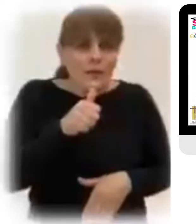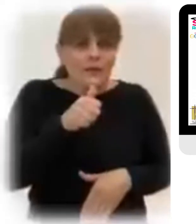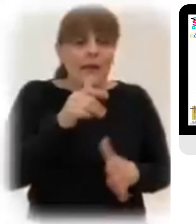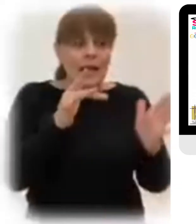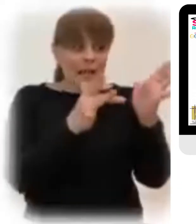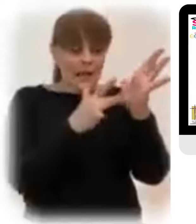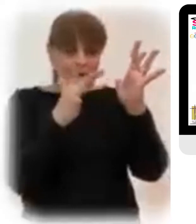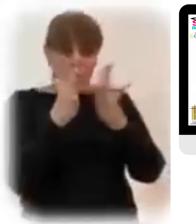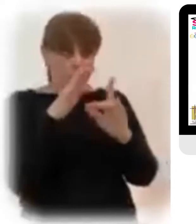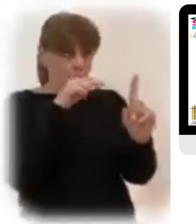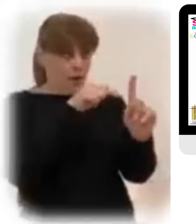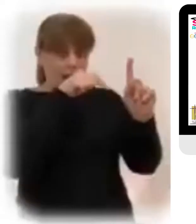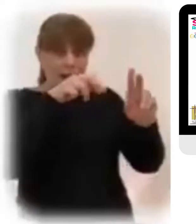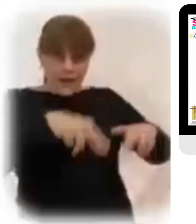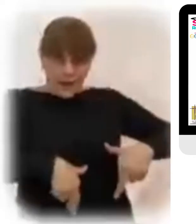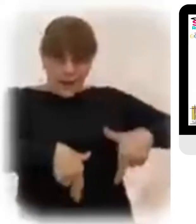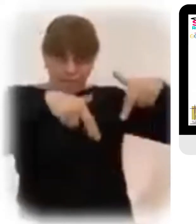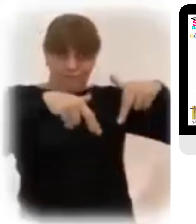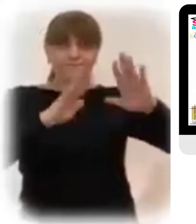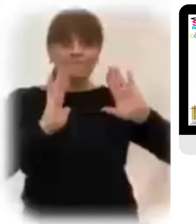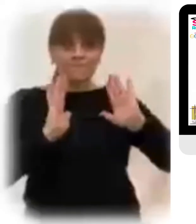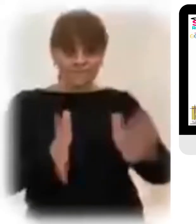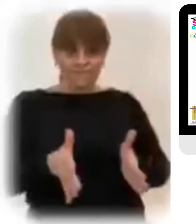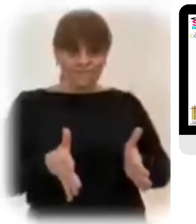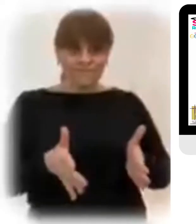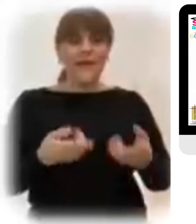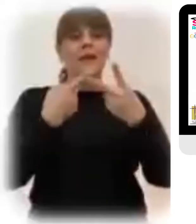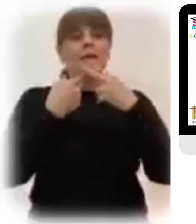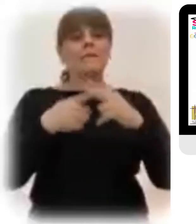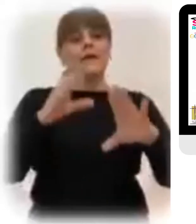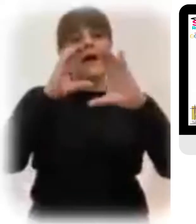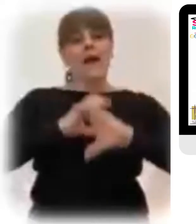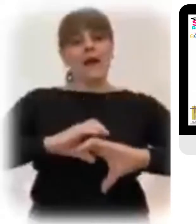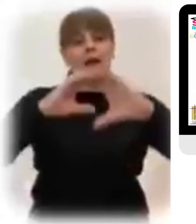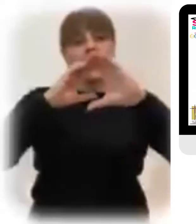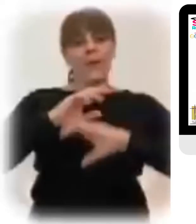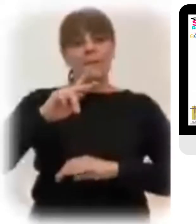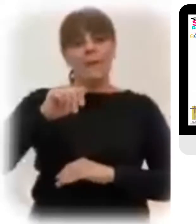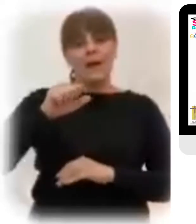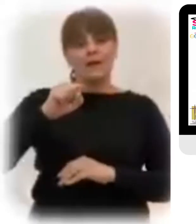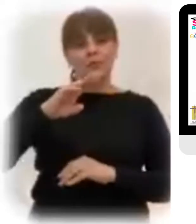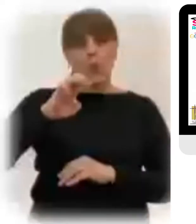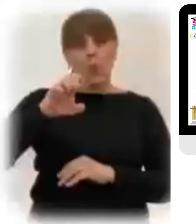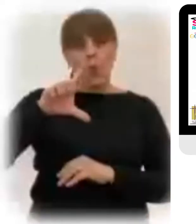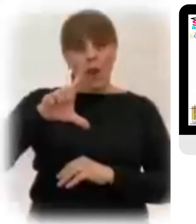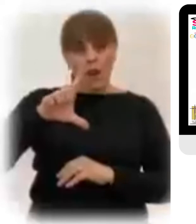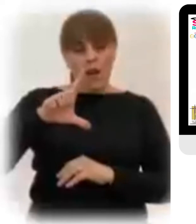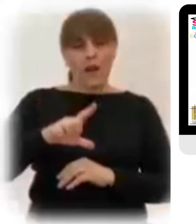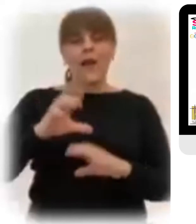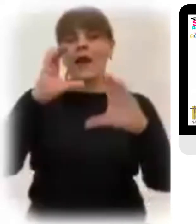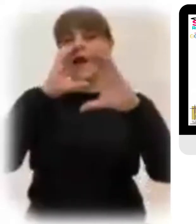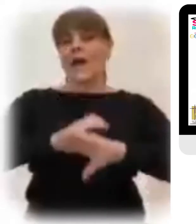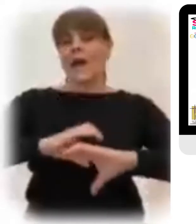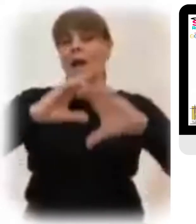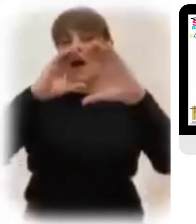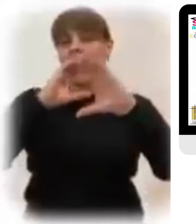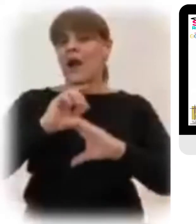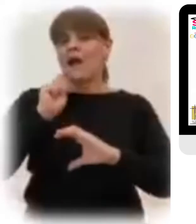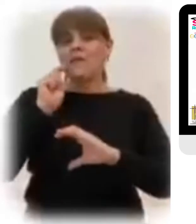Y así se entona solemnemente el pregón pascual Precioso canto Que